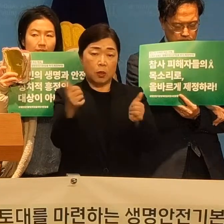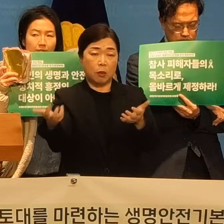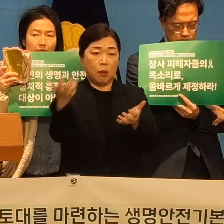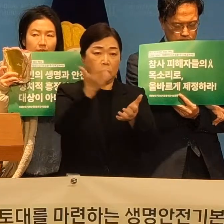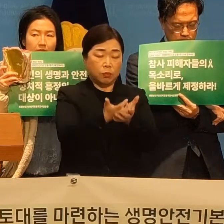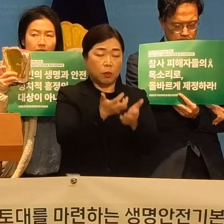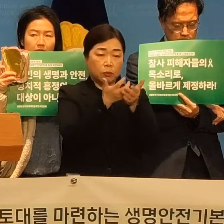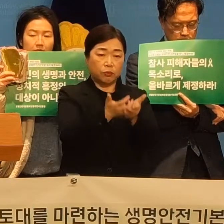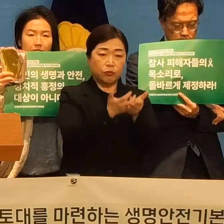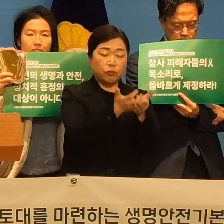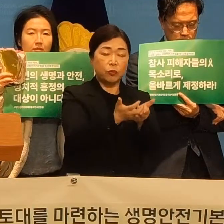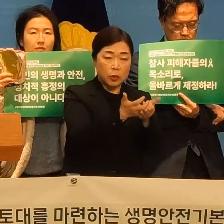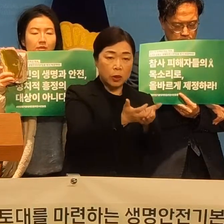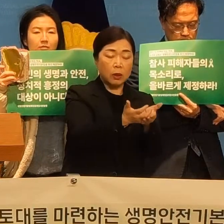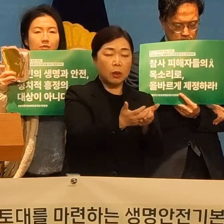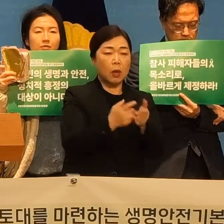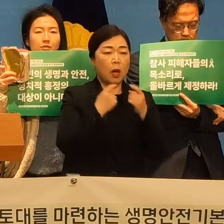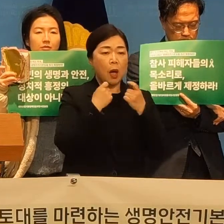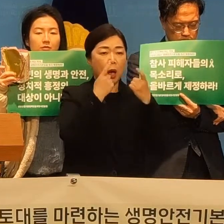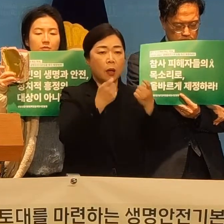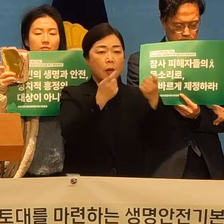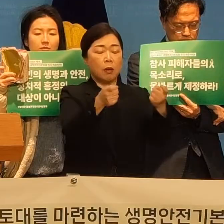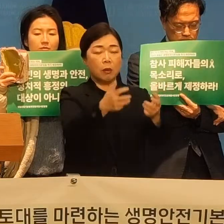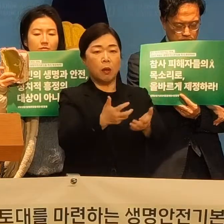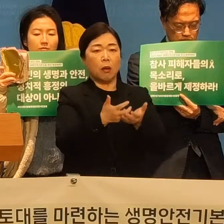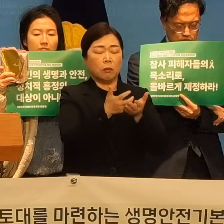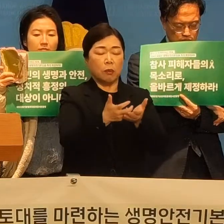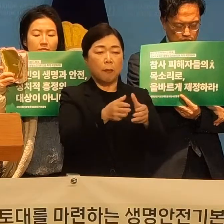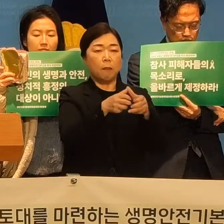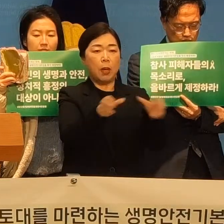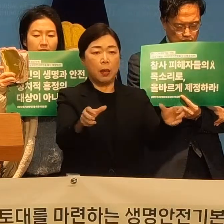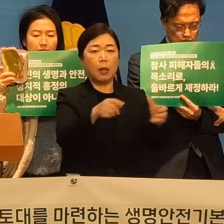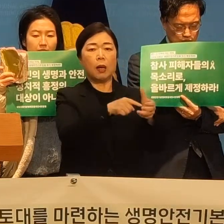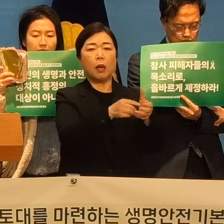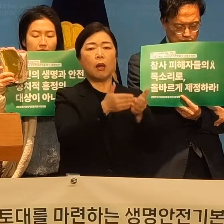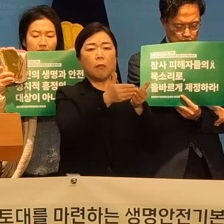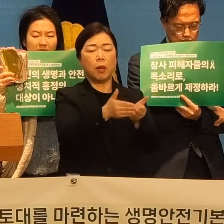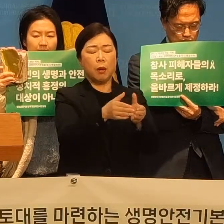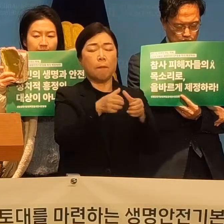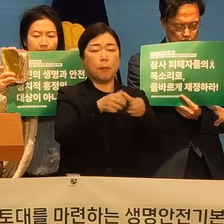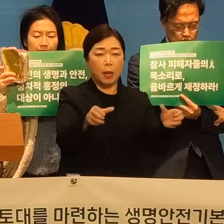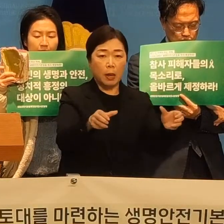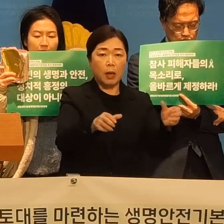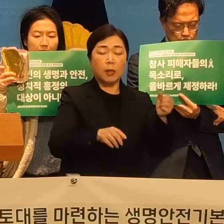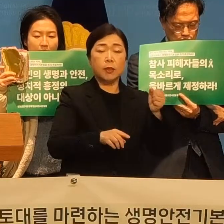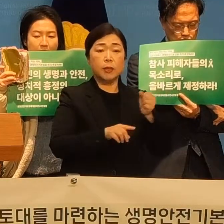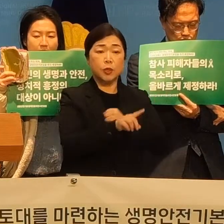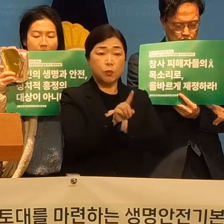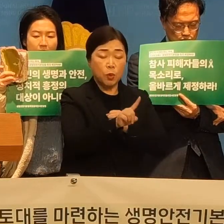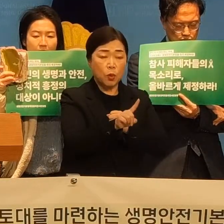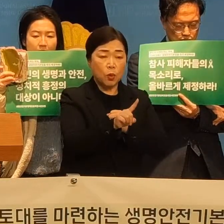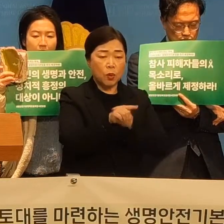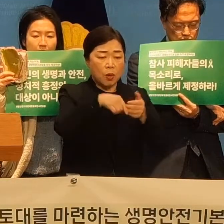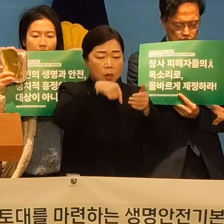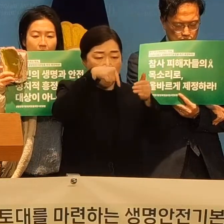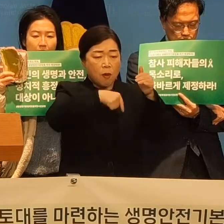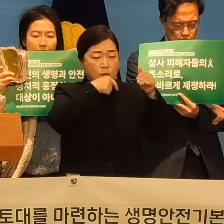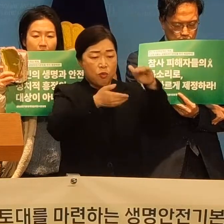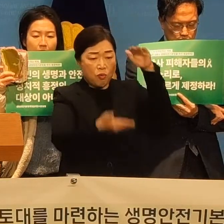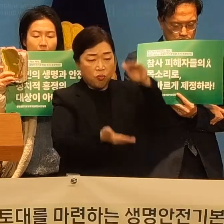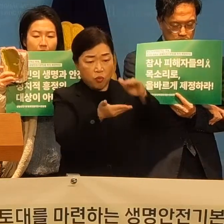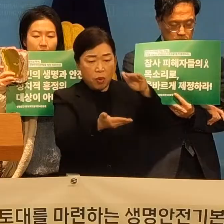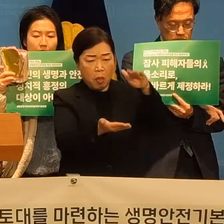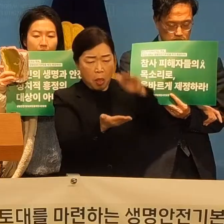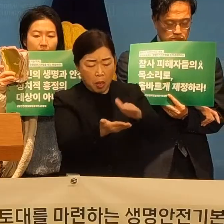한강버스가 한강 가운데서 좌초했습니다. 그 이유라고 하는 것이 수심이 너무 낮아서